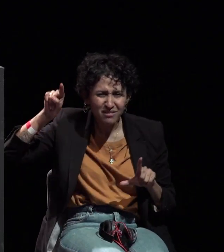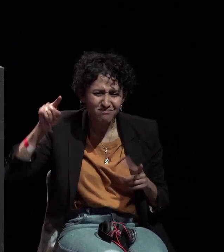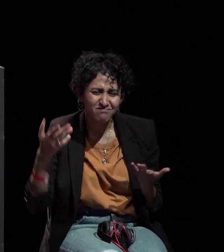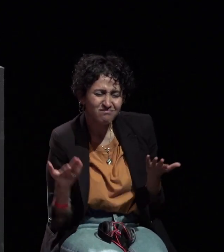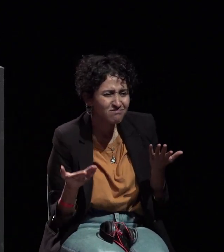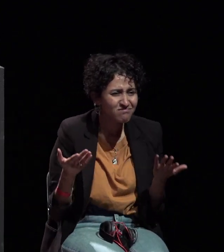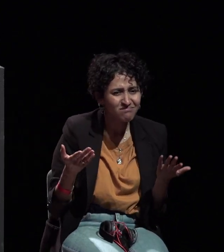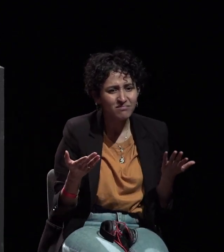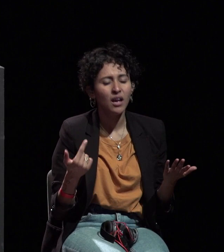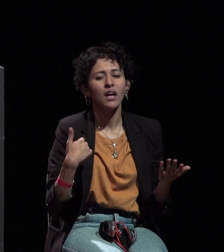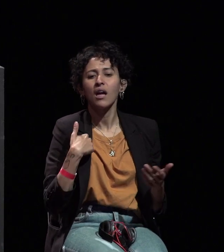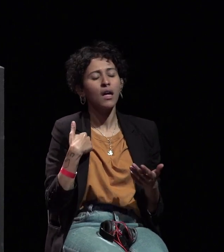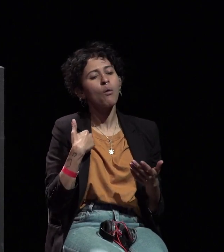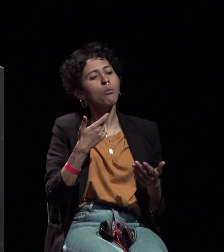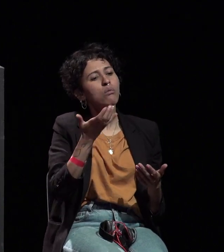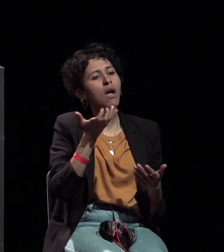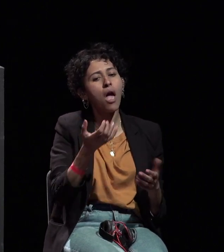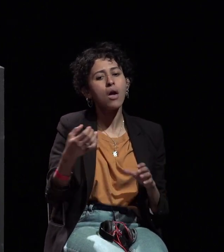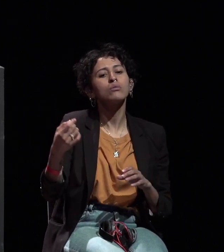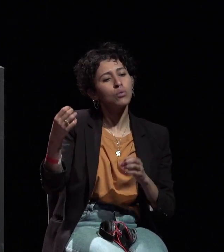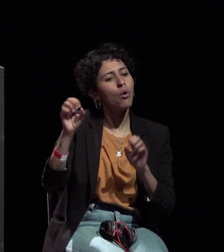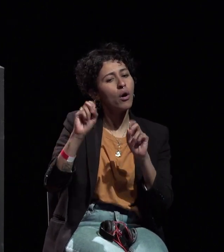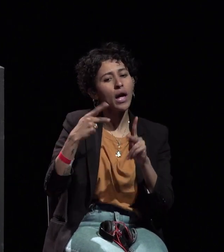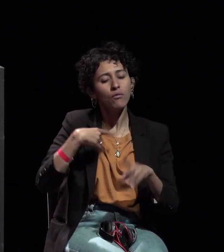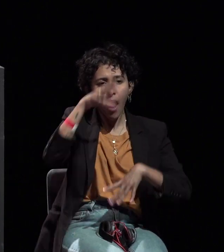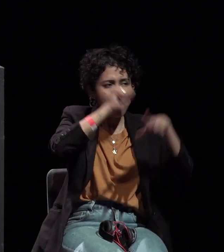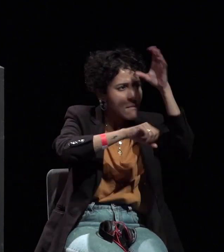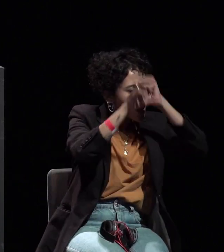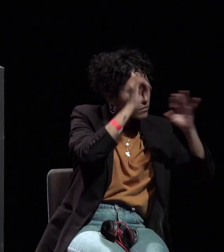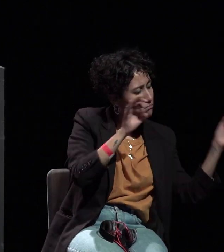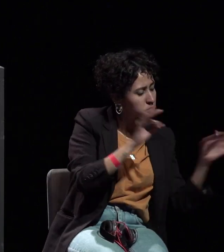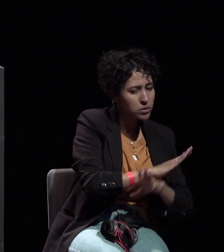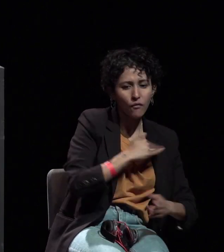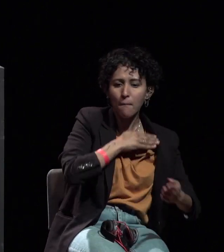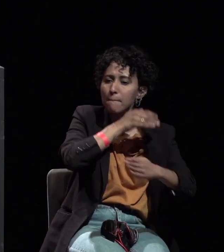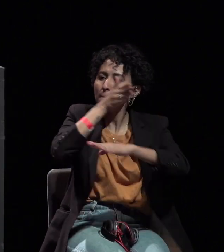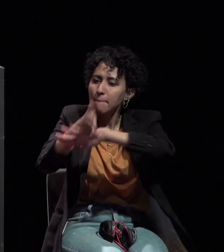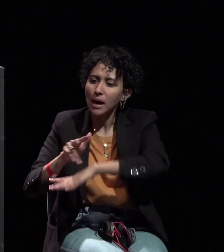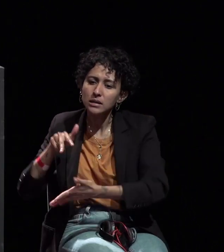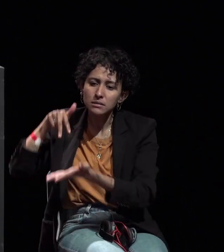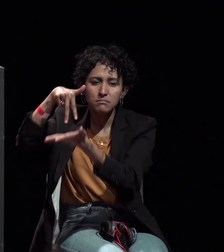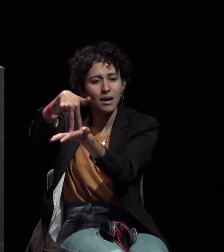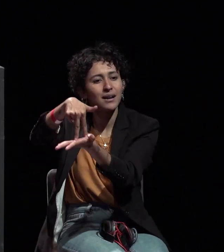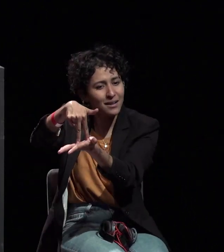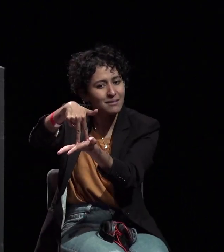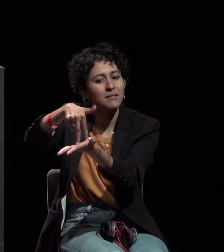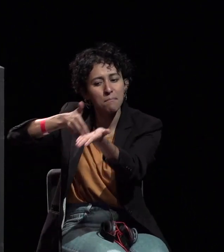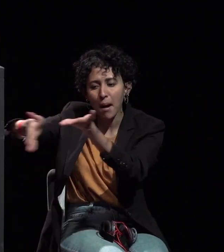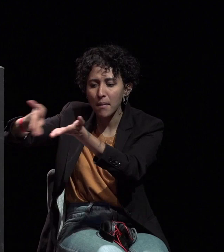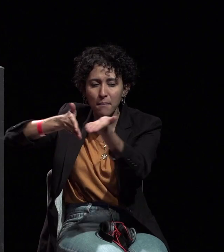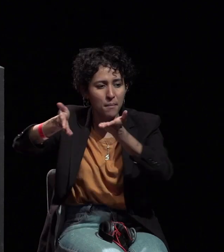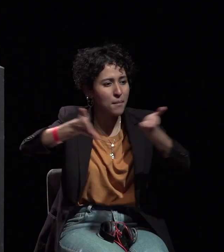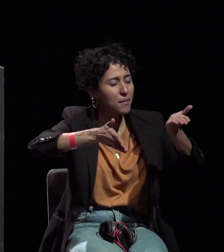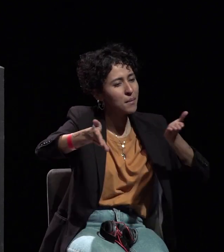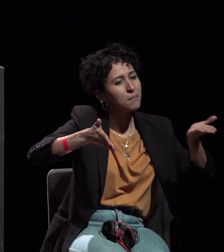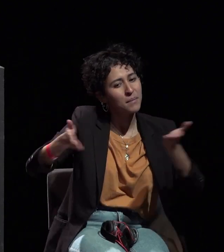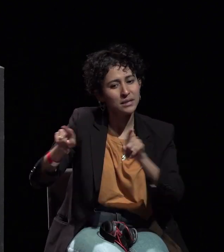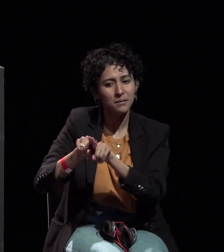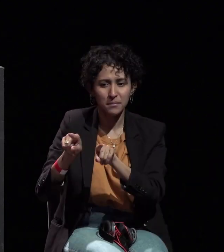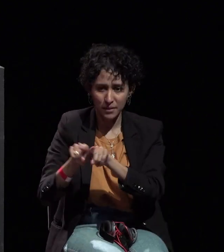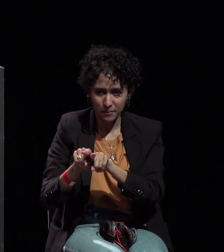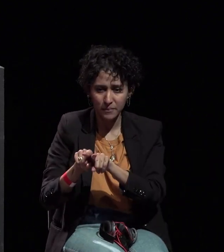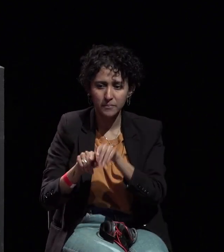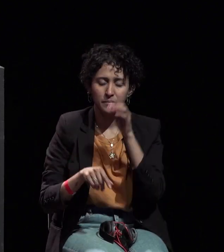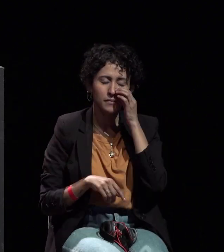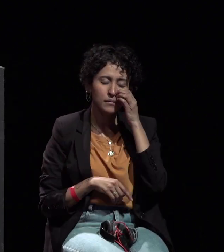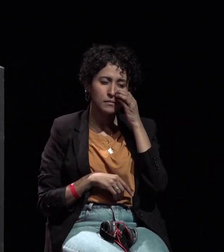públicas. A gente quer participar da distribuição do poder. A gente quer, como diria um Rancière, a